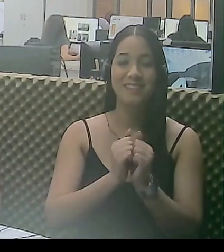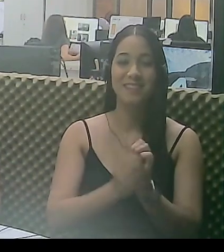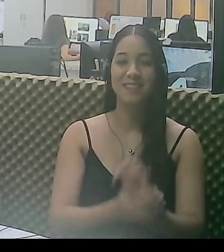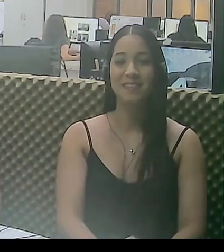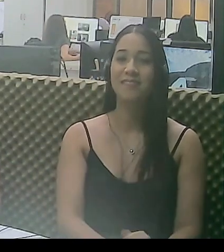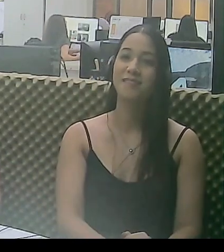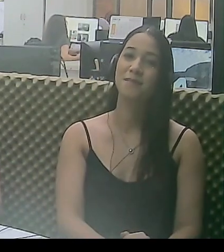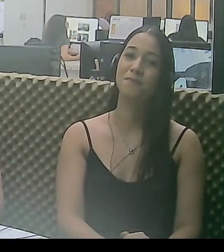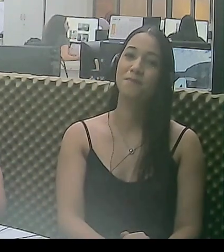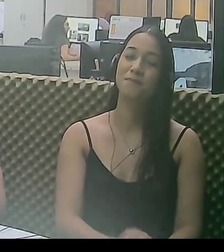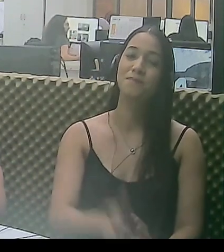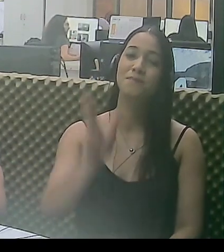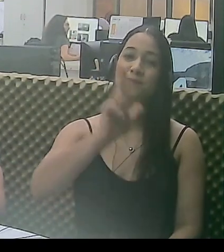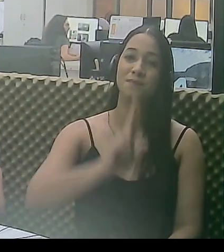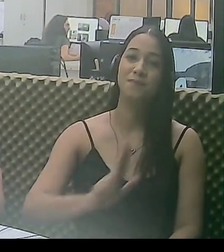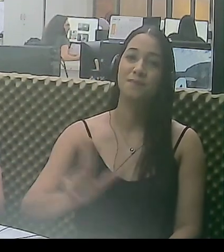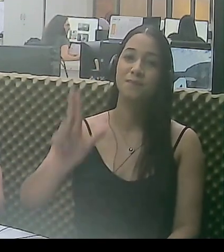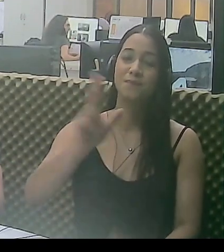gente